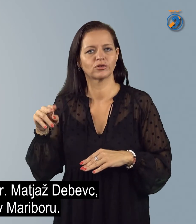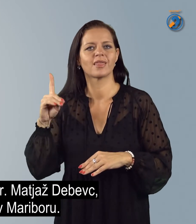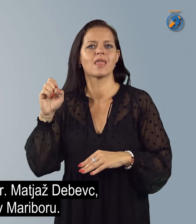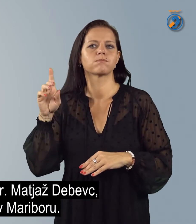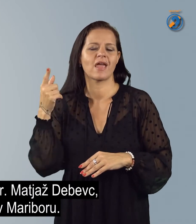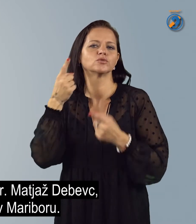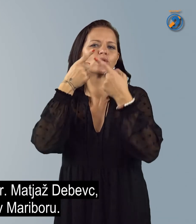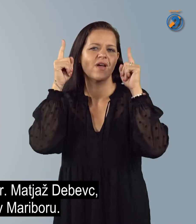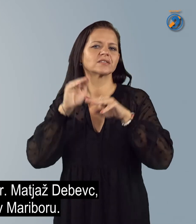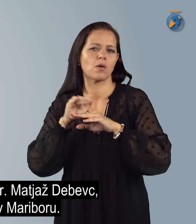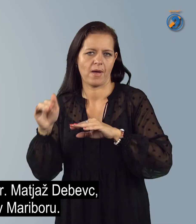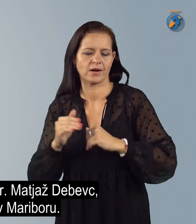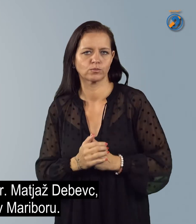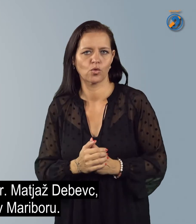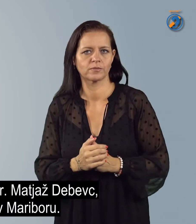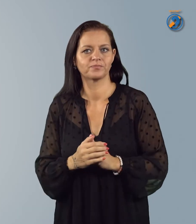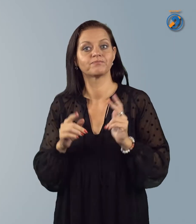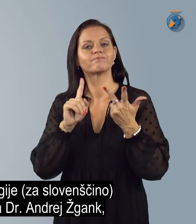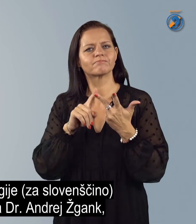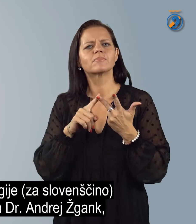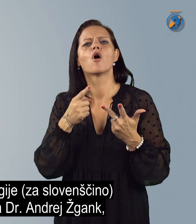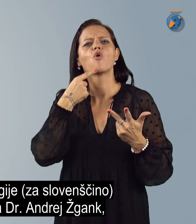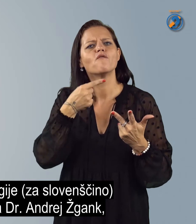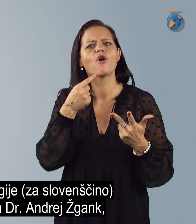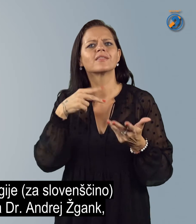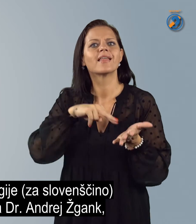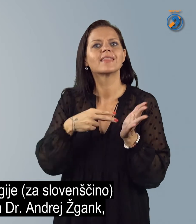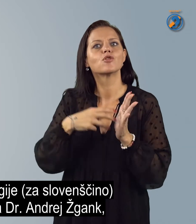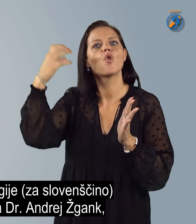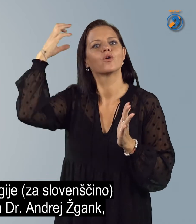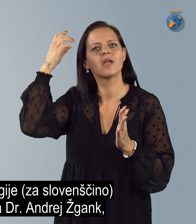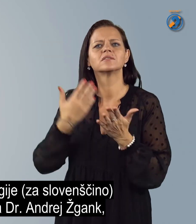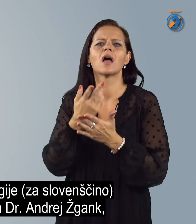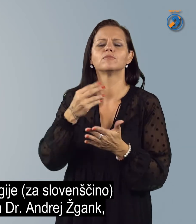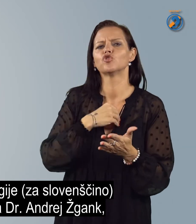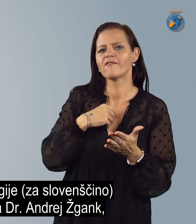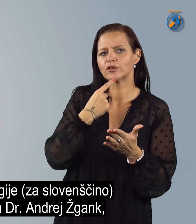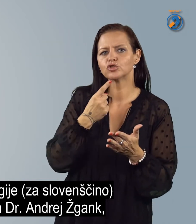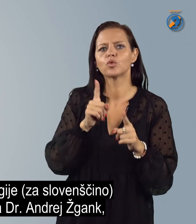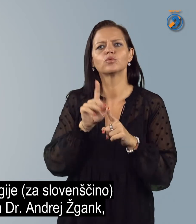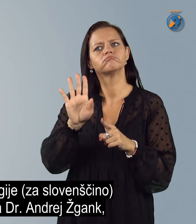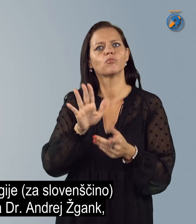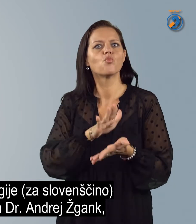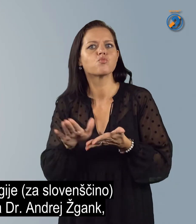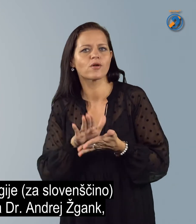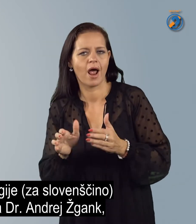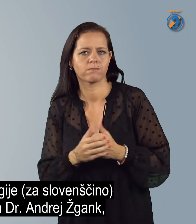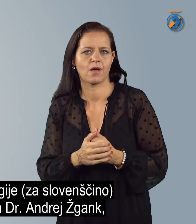Debevc, Univerza v Mariboru. Tretji, govorne tehnologije za slovenščino in njihova